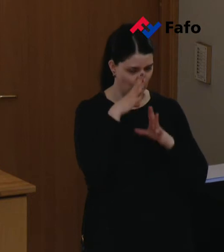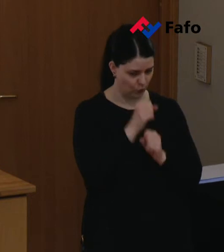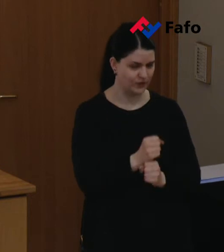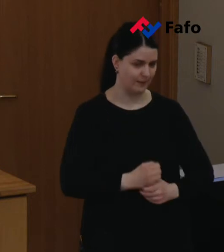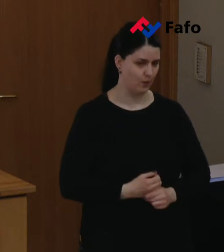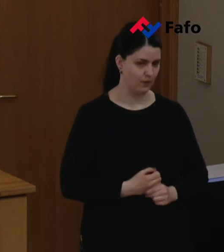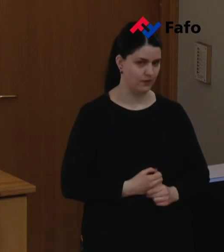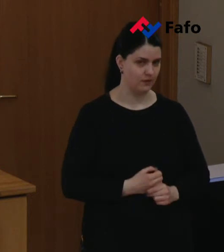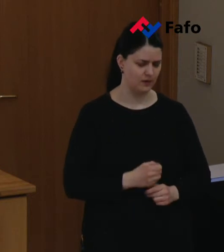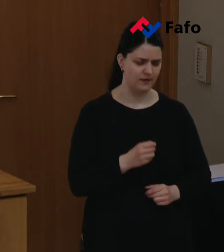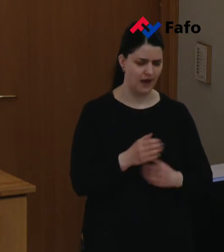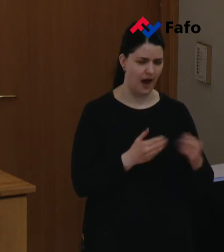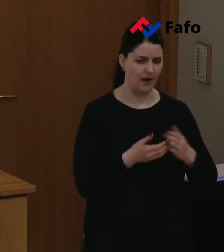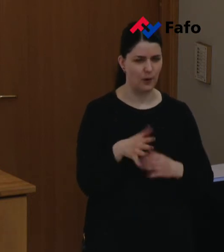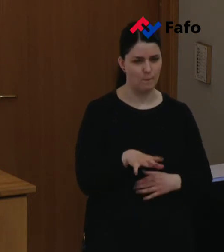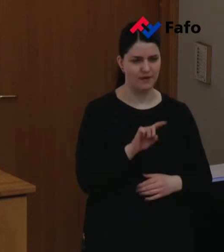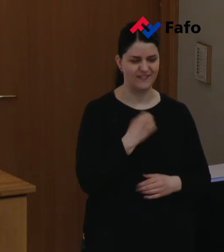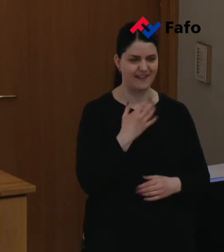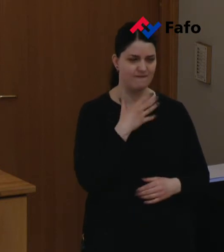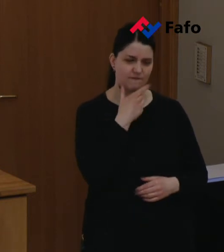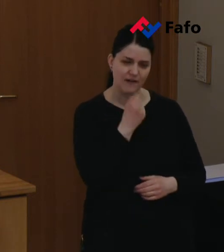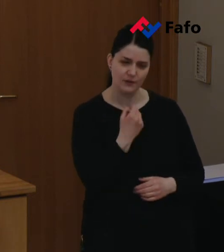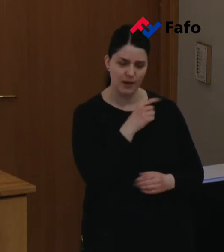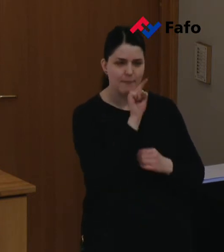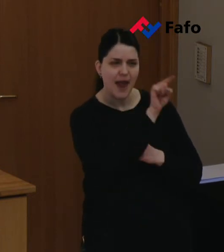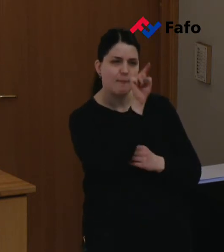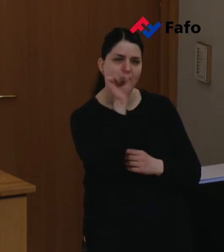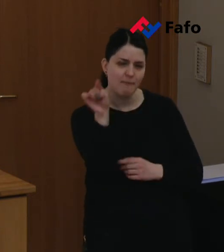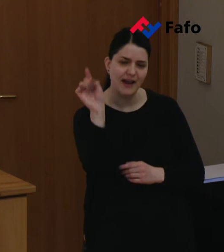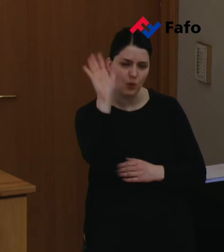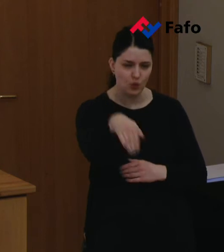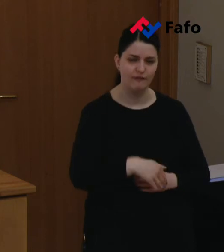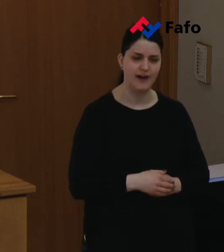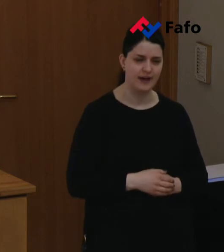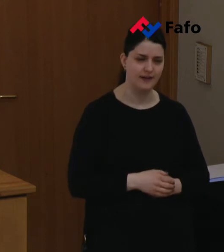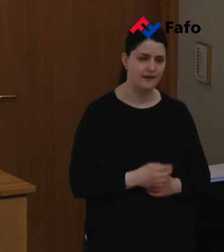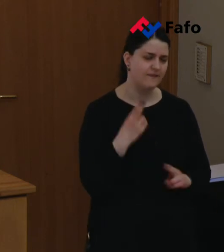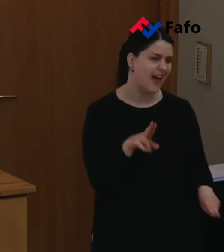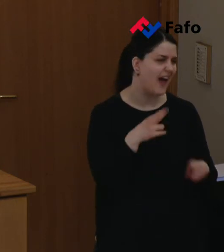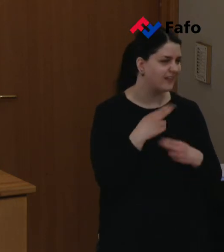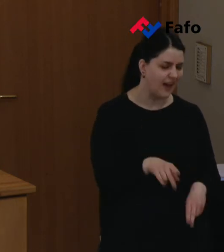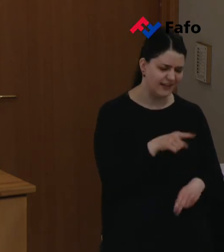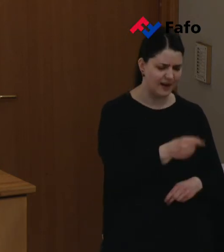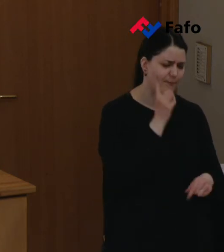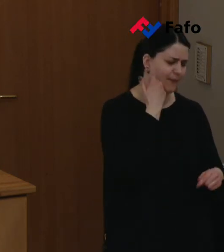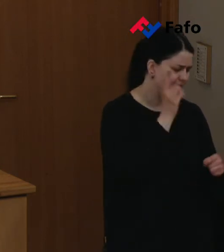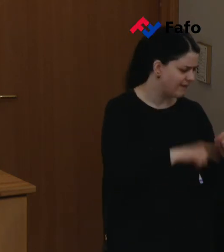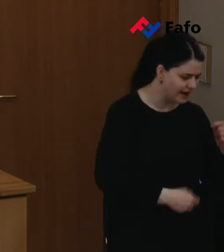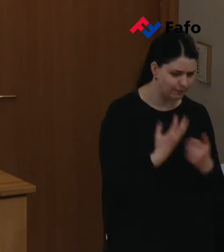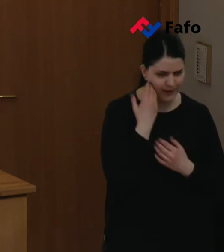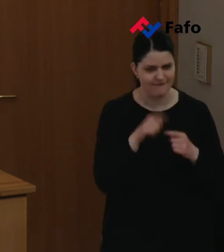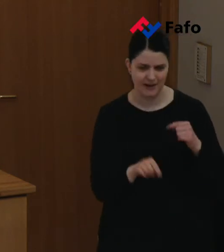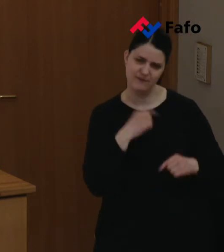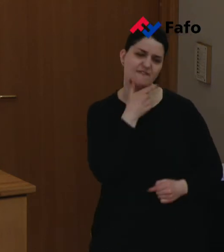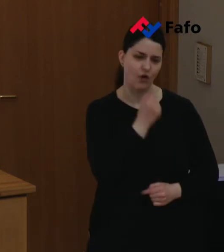at det handler litt om at vi vant til å bare peke utover. Vi vant til å liksom, nei, nå gikk det gærent igjen, og det liksom,